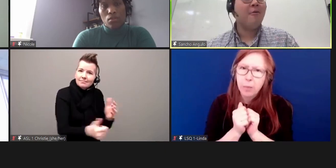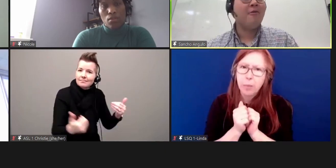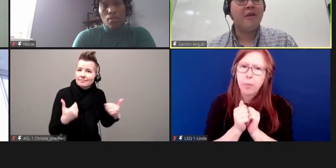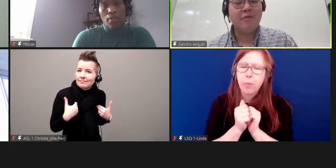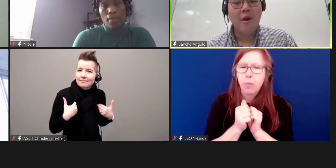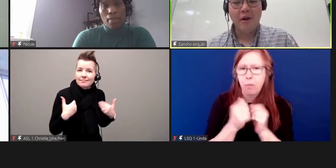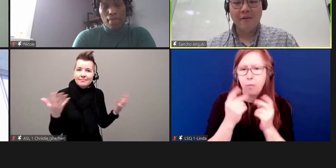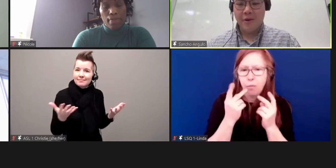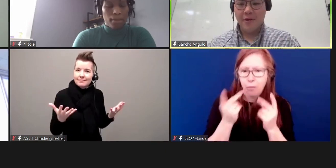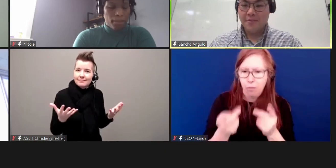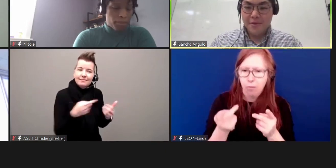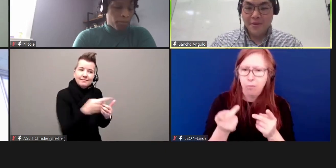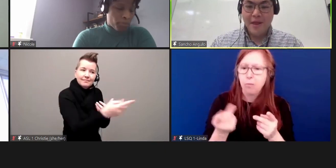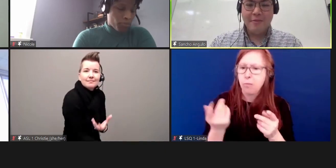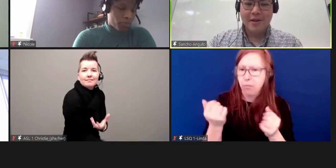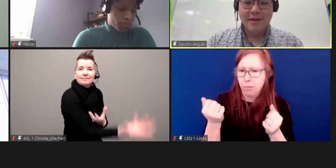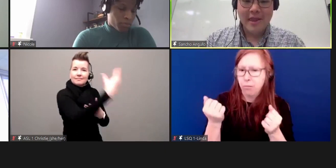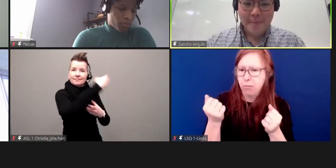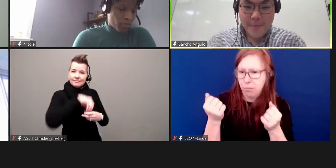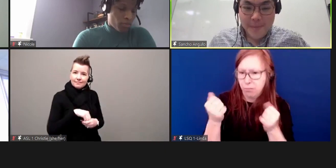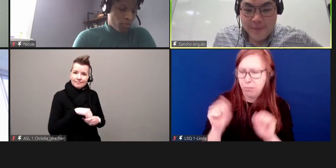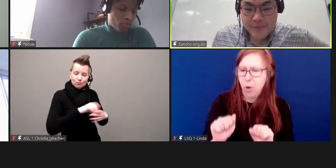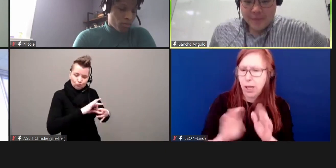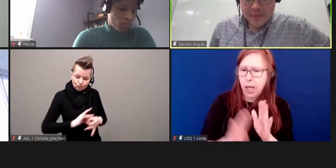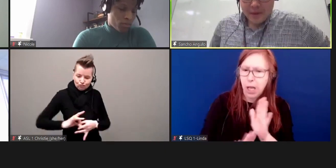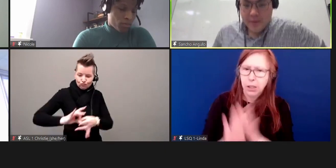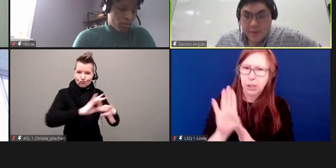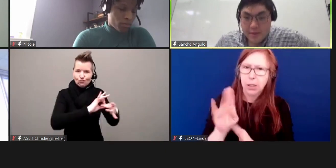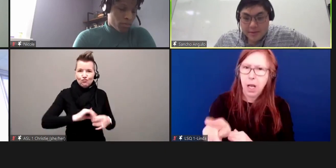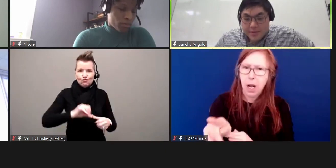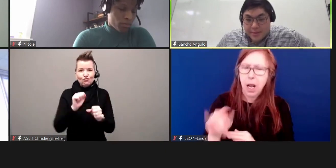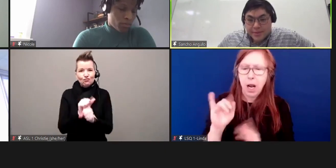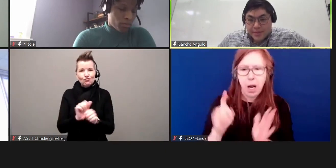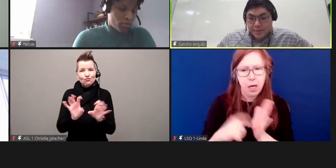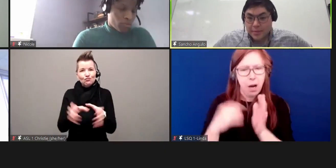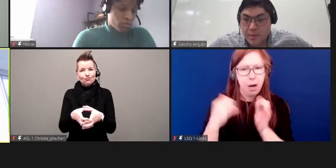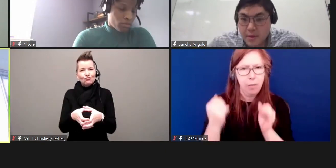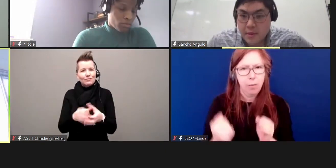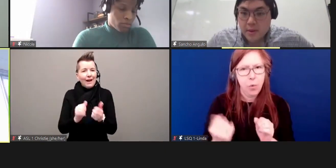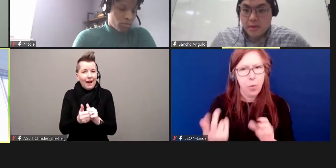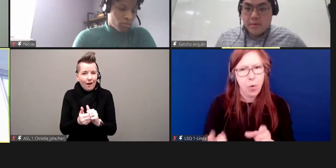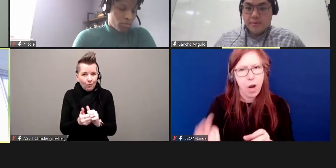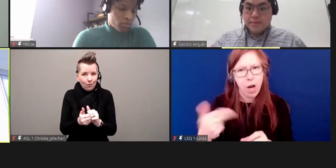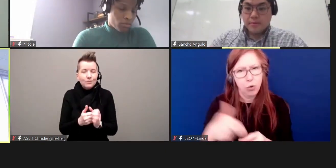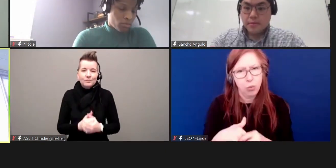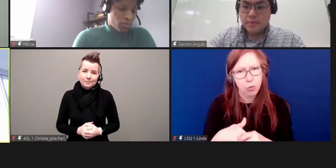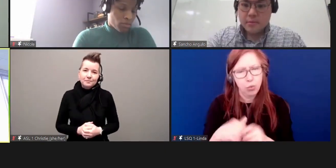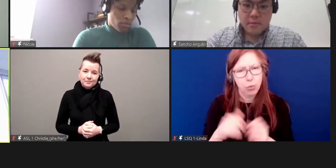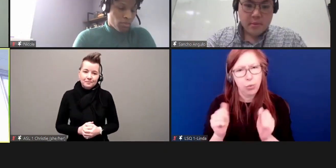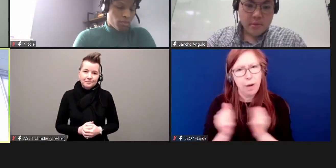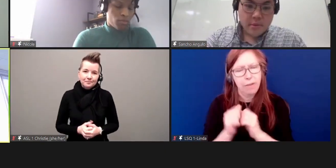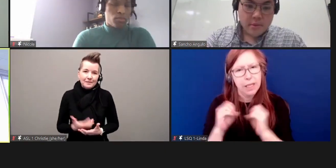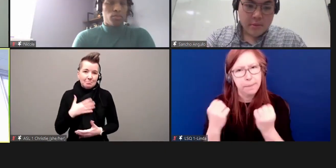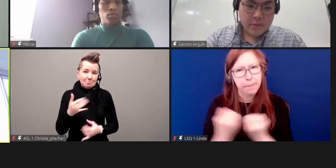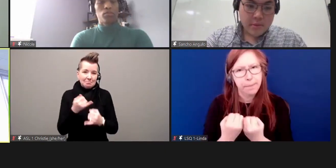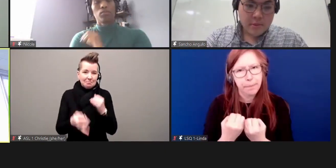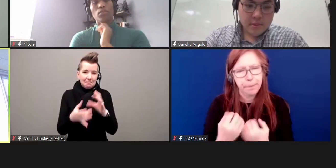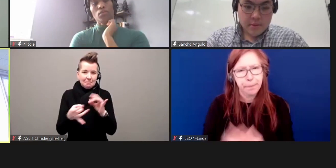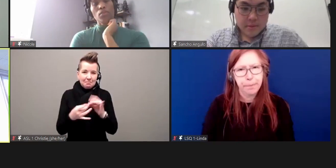leur potentiel quand on peut vraiment inclure cette personne dans l'équipe.